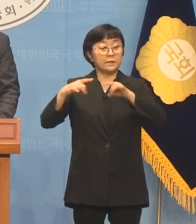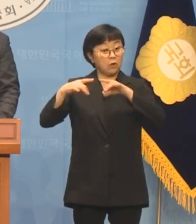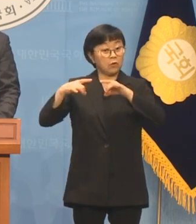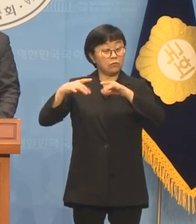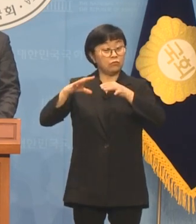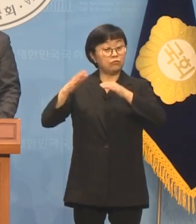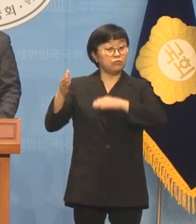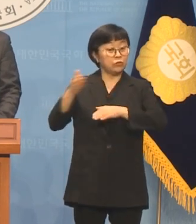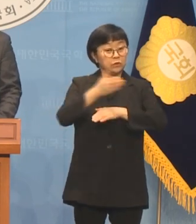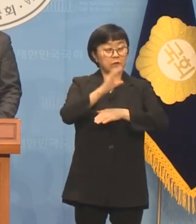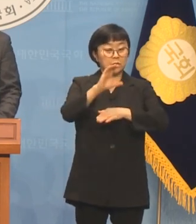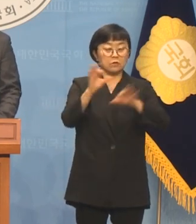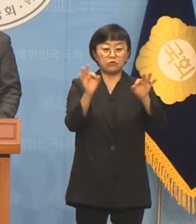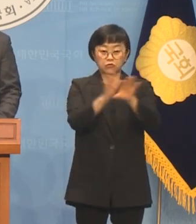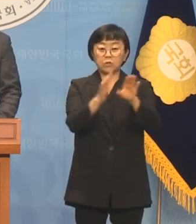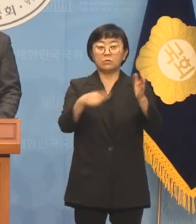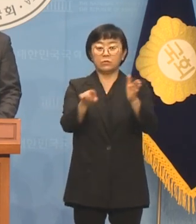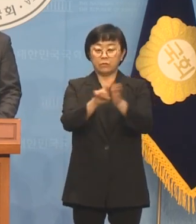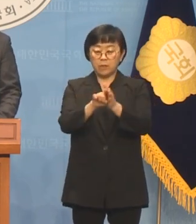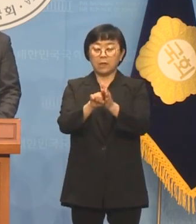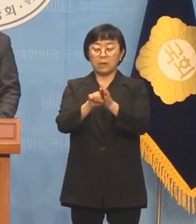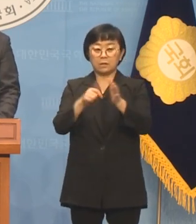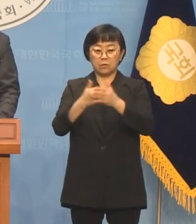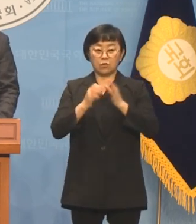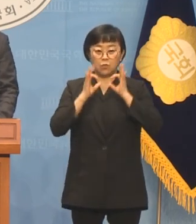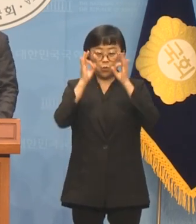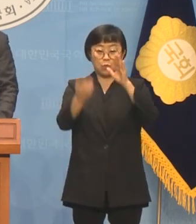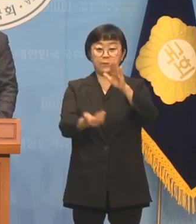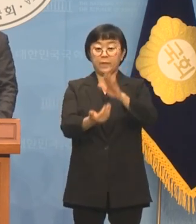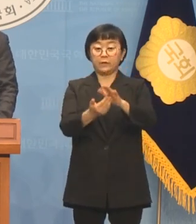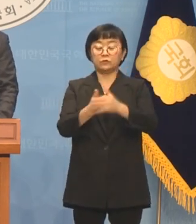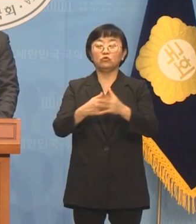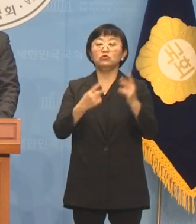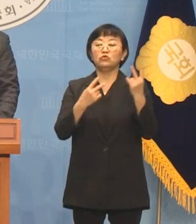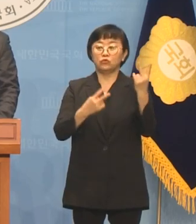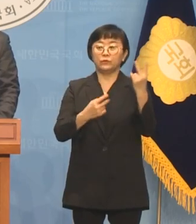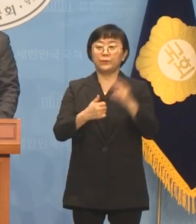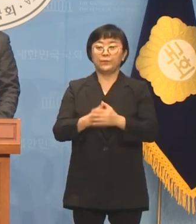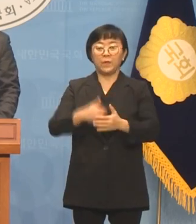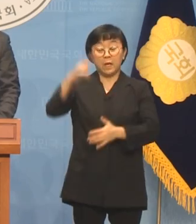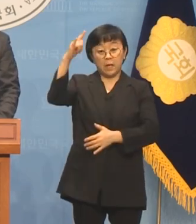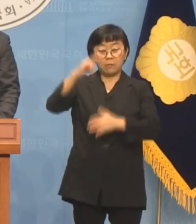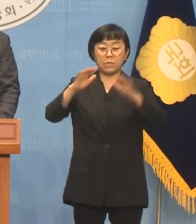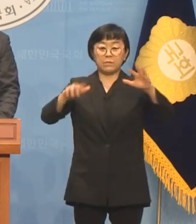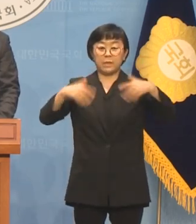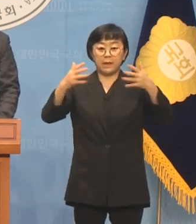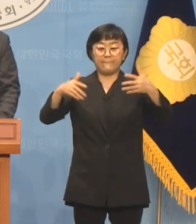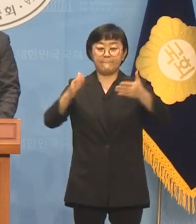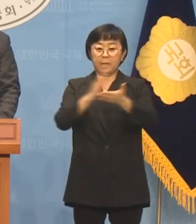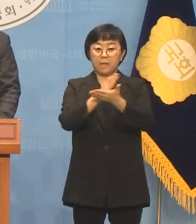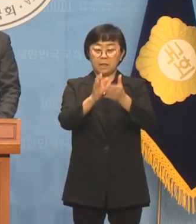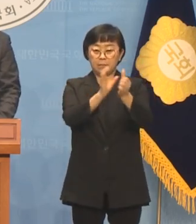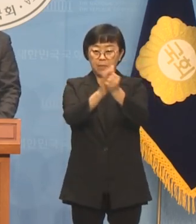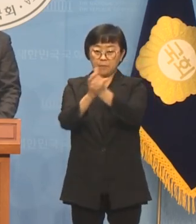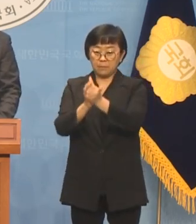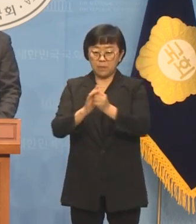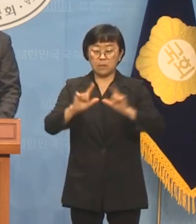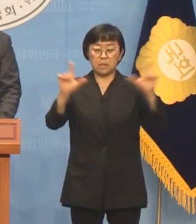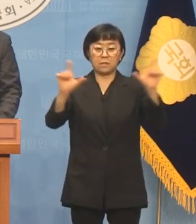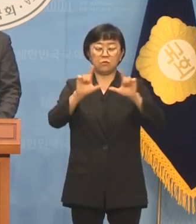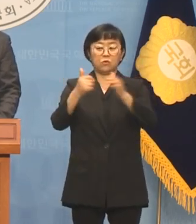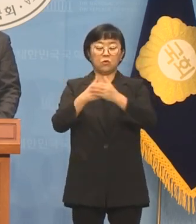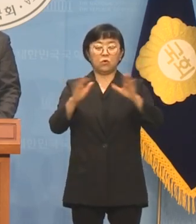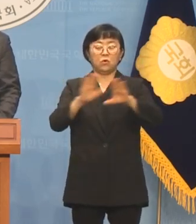조속히 탄소 중립을 달성해 나가겠습니다. 둘, 햇빛 바람 배당과 기후 배당으로